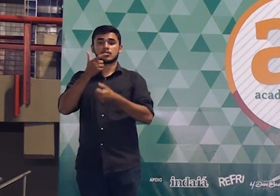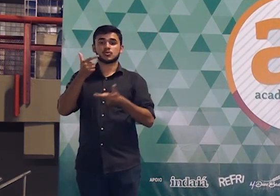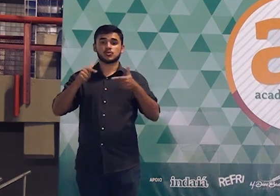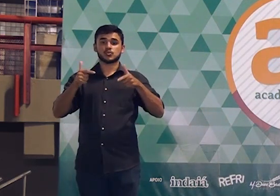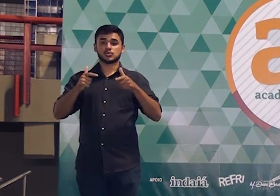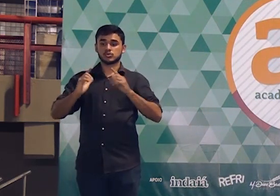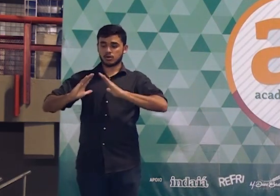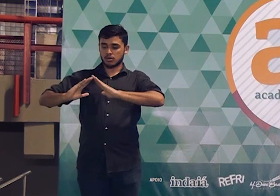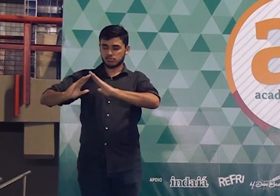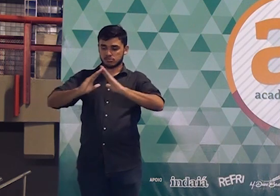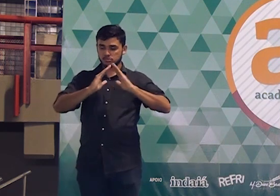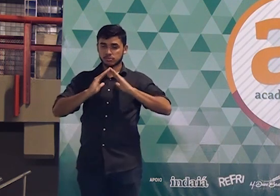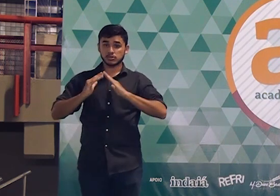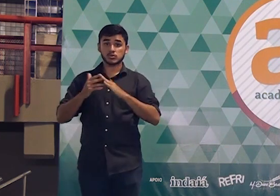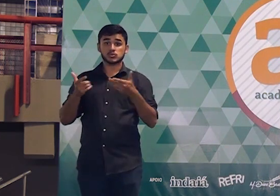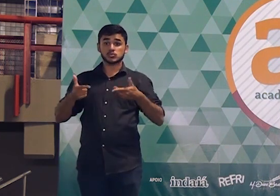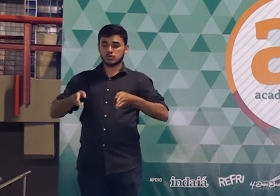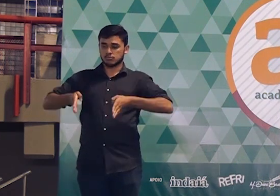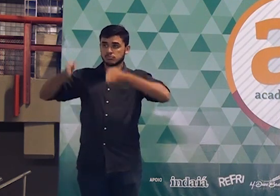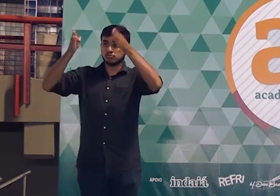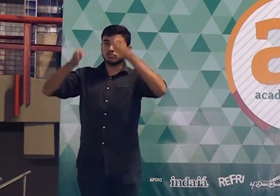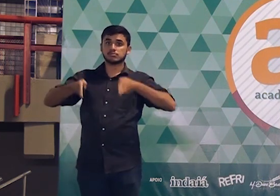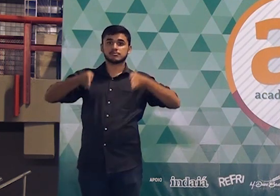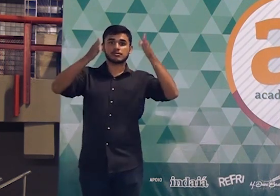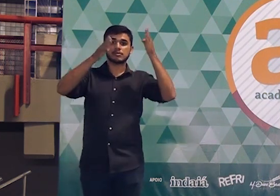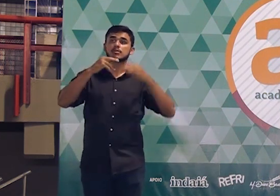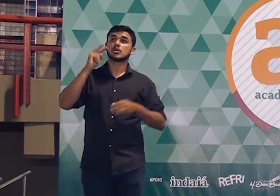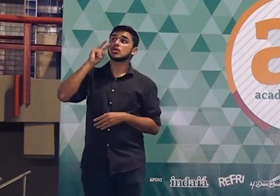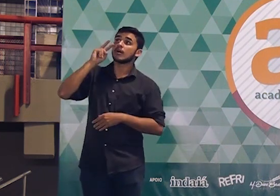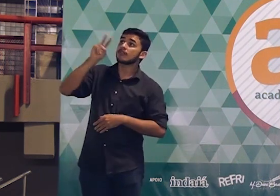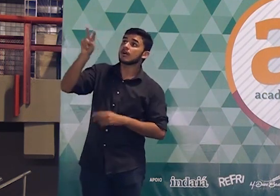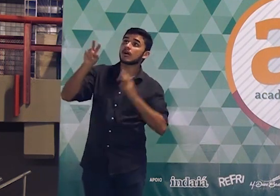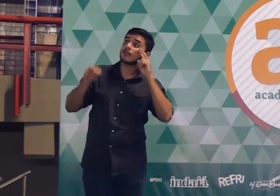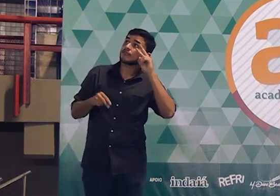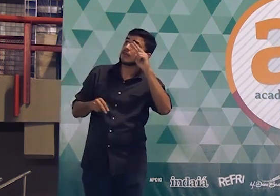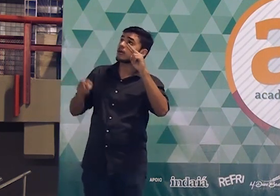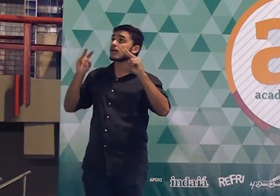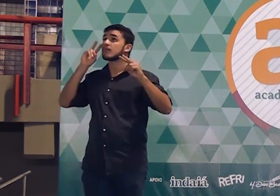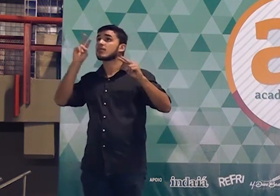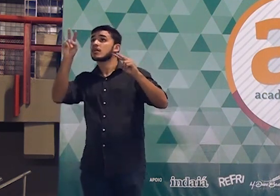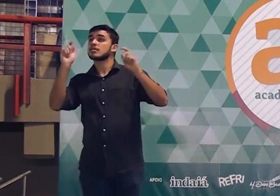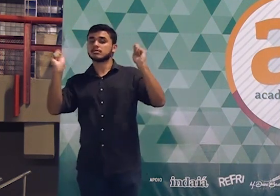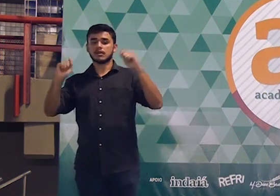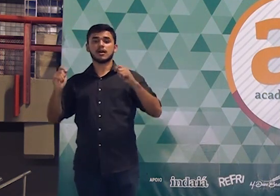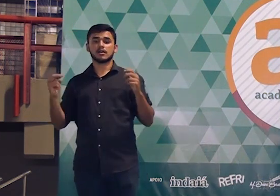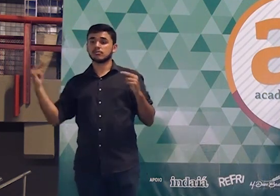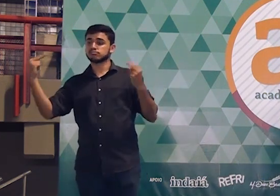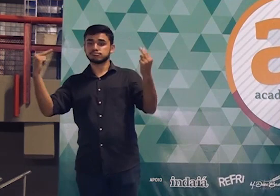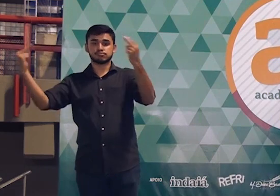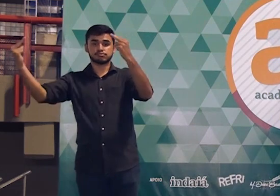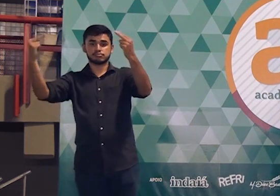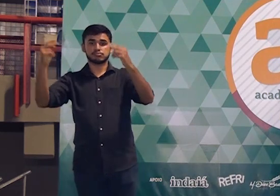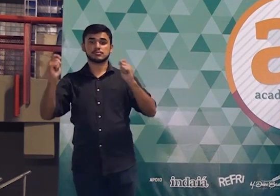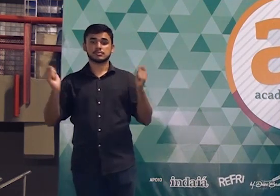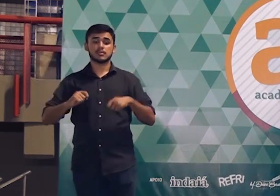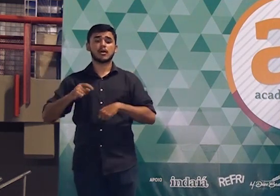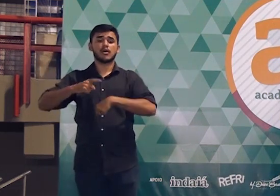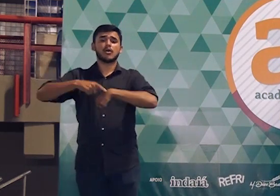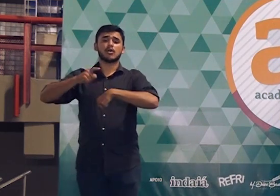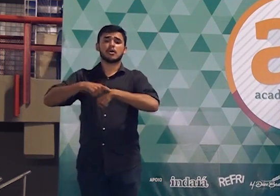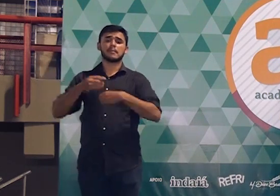tinha tantas edificações. E todo mundo conseguia ver a coluna da hora. Para que eu tenho que ver a